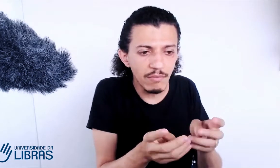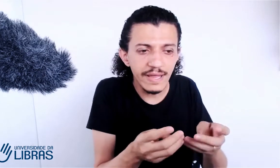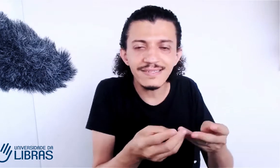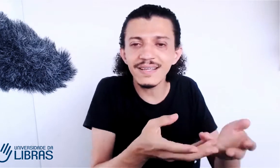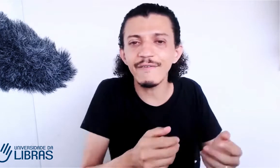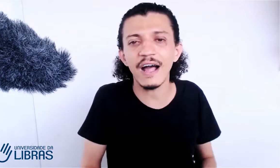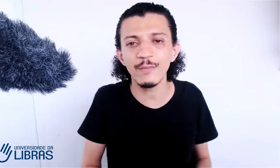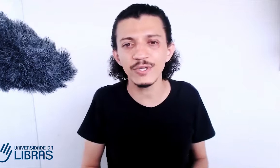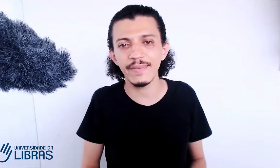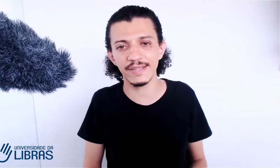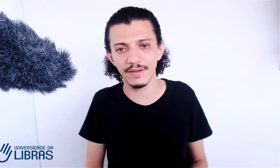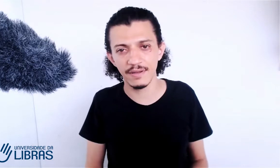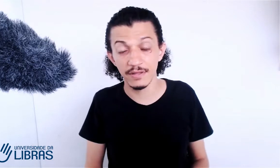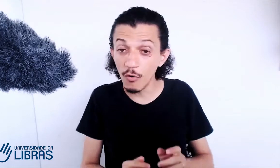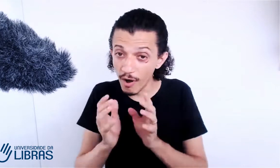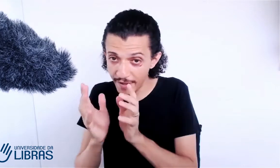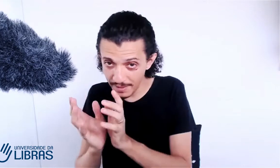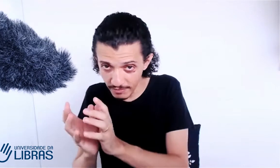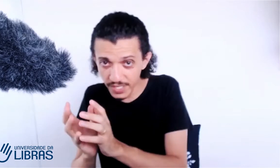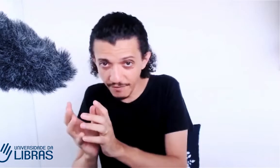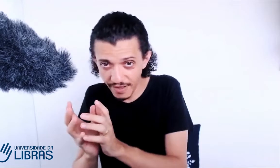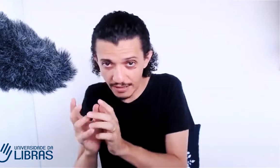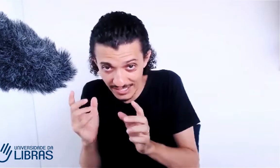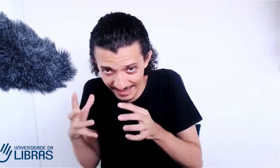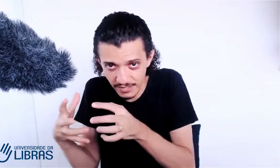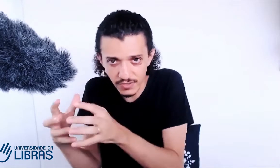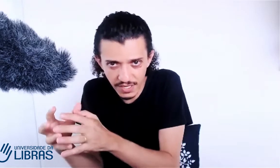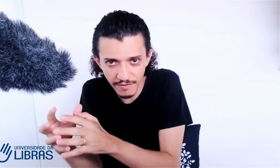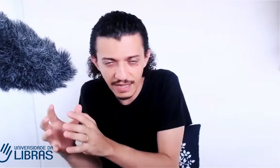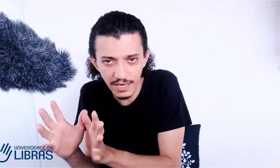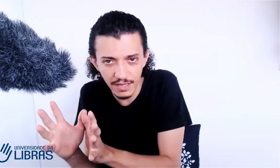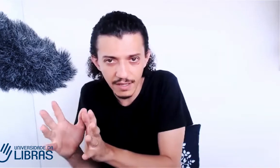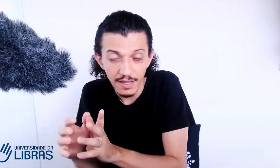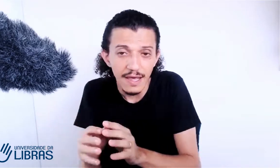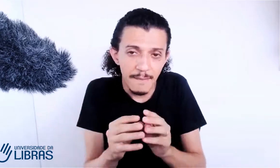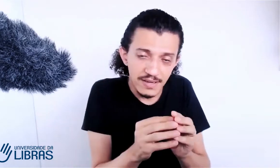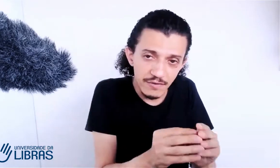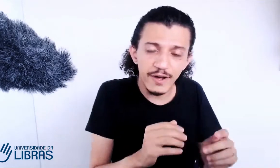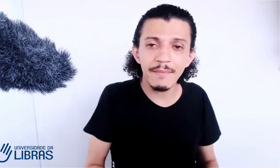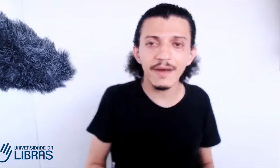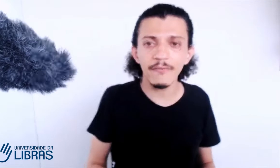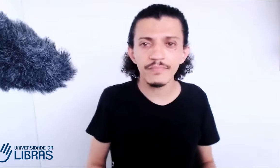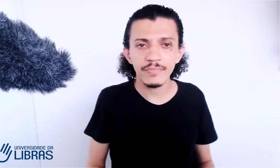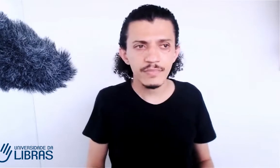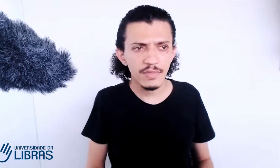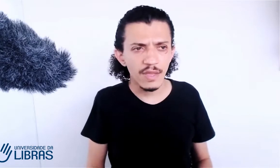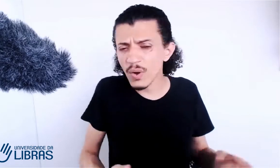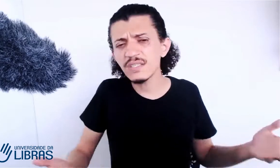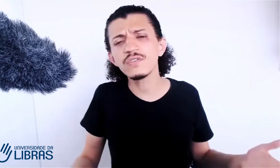tem significado por si mesma. Então, o morfema tem um significado, ele já traz um significado ali. Mas o fonema não. Quais são os